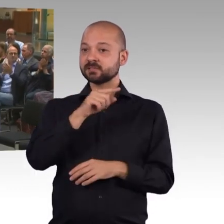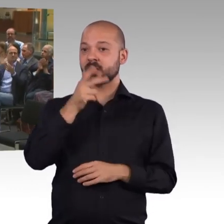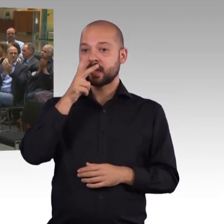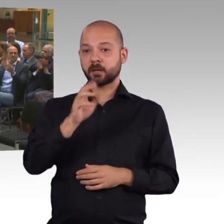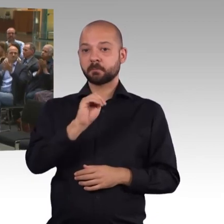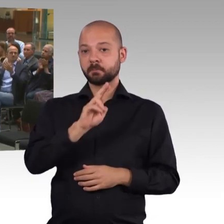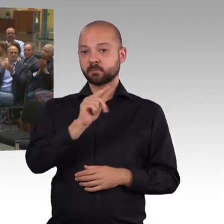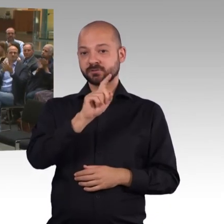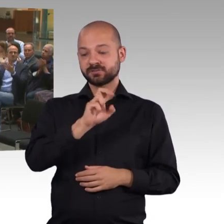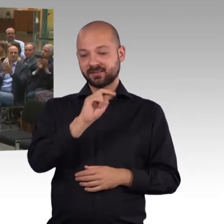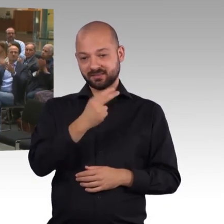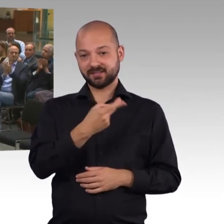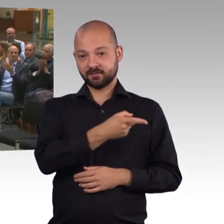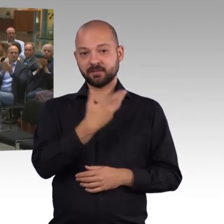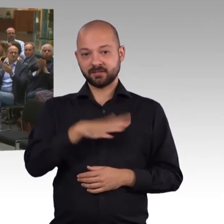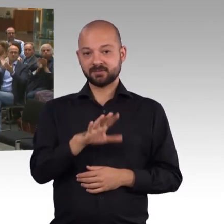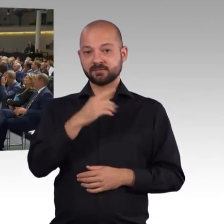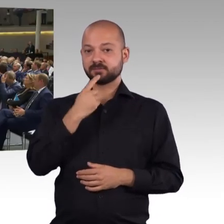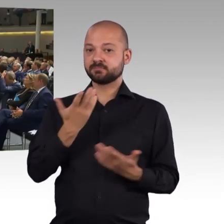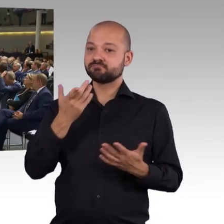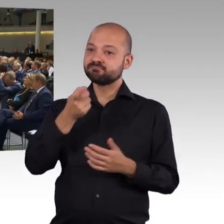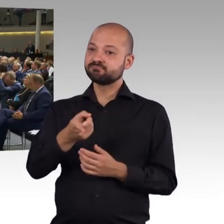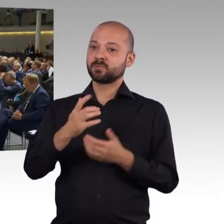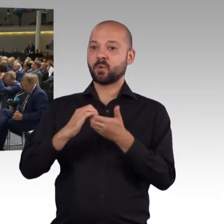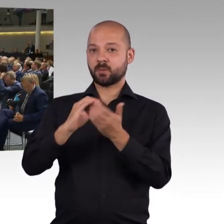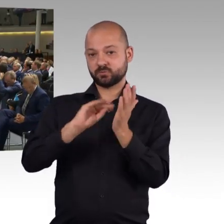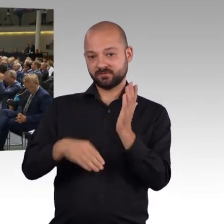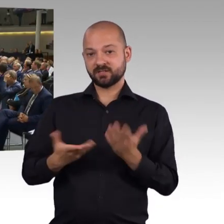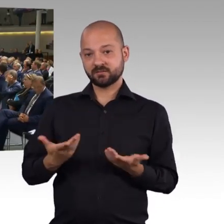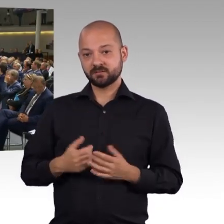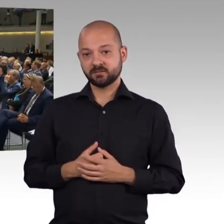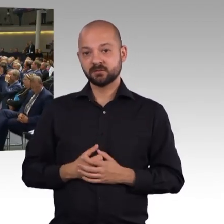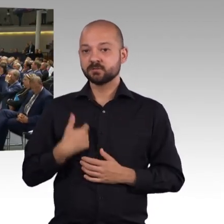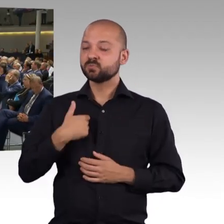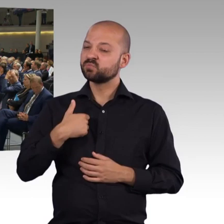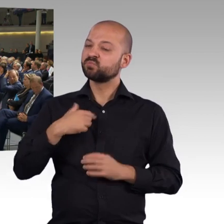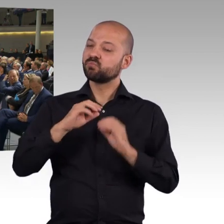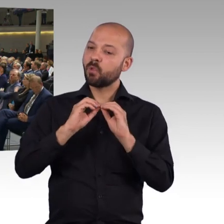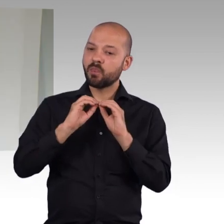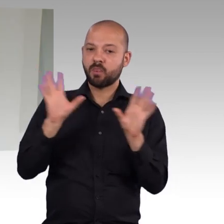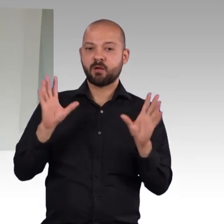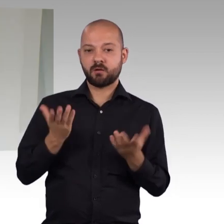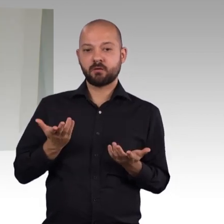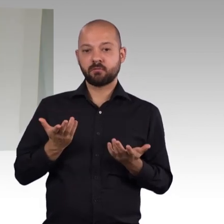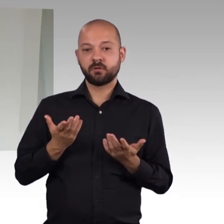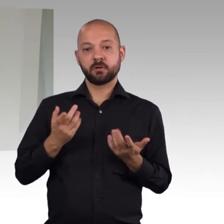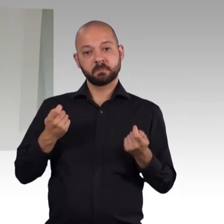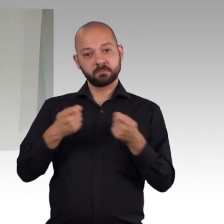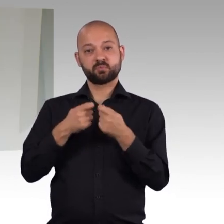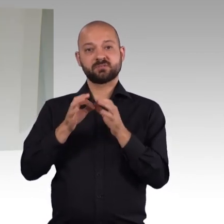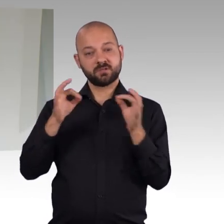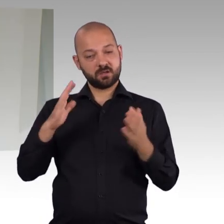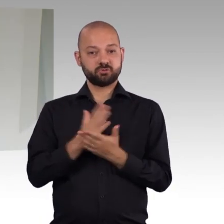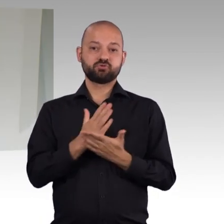nirgendwo anders. Und diese 2%, das wären eine beispiellose Aufrüstung, die es in der Geschichte der Bundesrepublik so noch